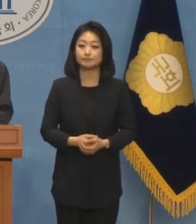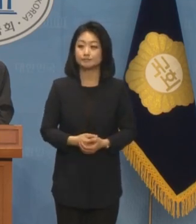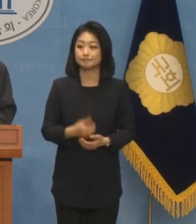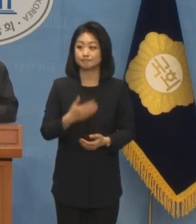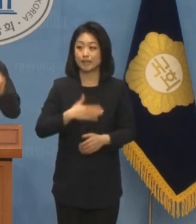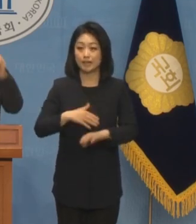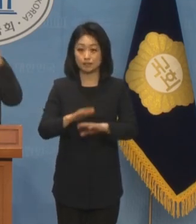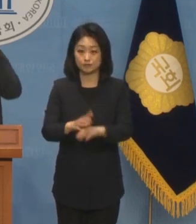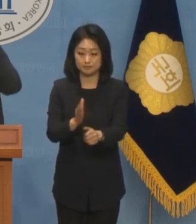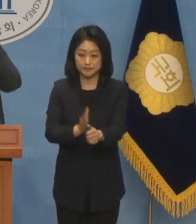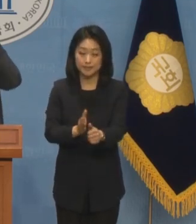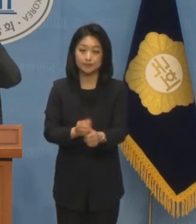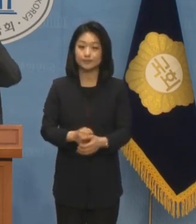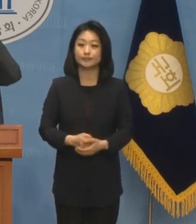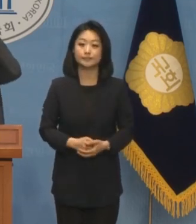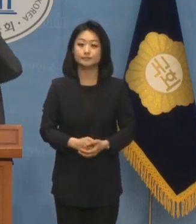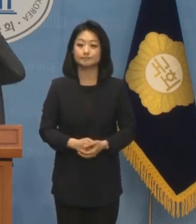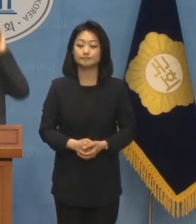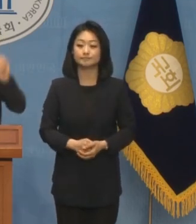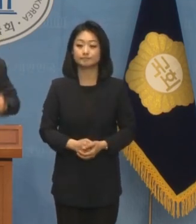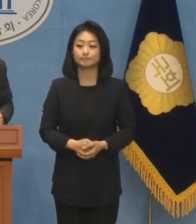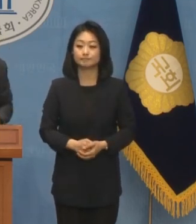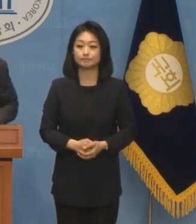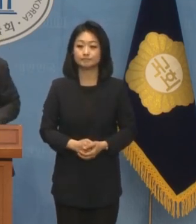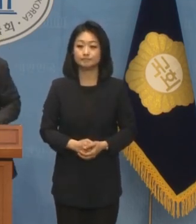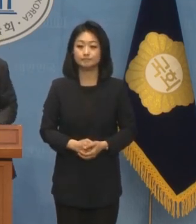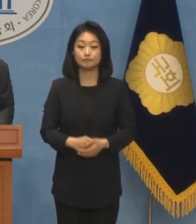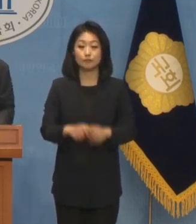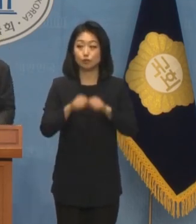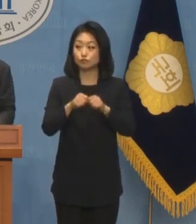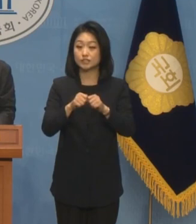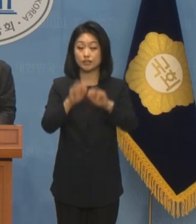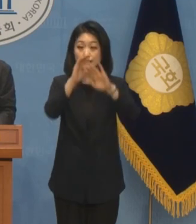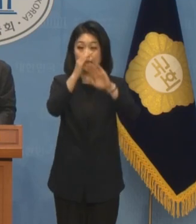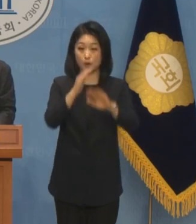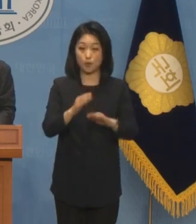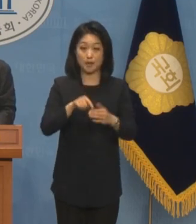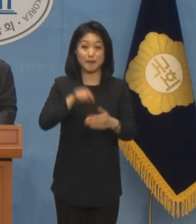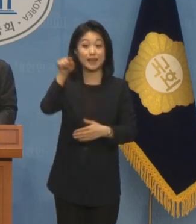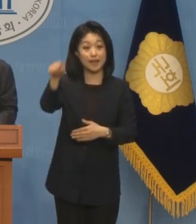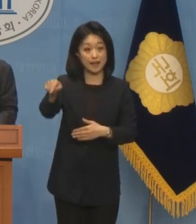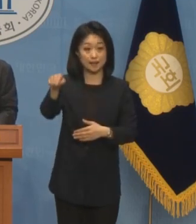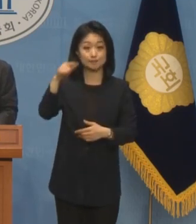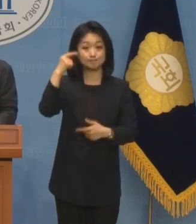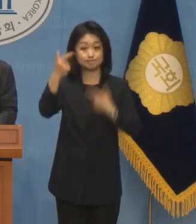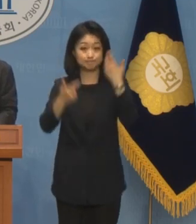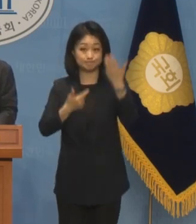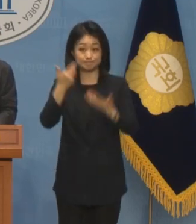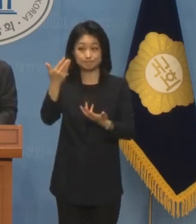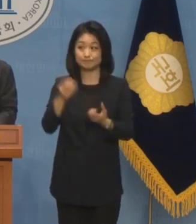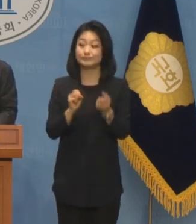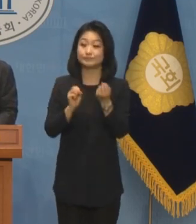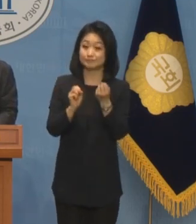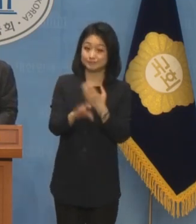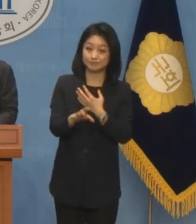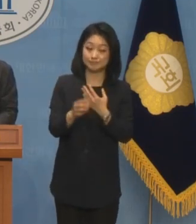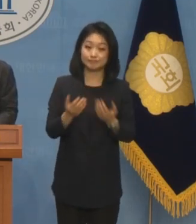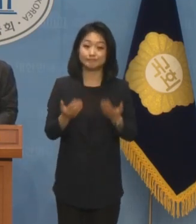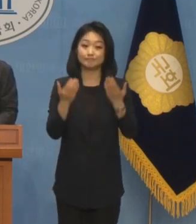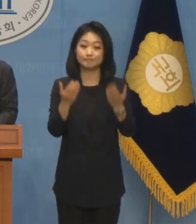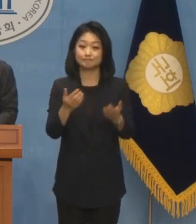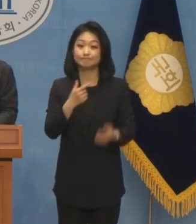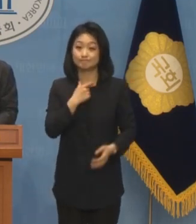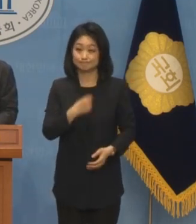한번 말씀드리도록 하겠습니다 기타 뭐 구체적인 내용들은 밖에 나가서 어 기자 여러분들의 질문 내